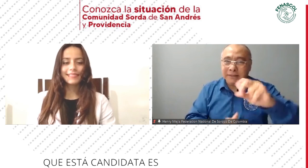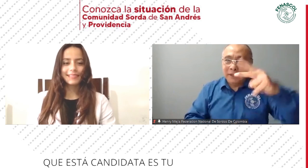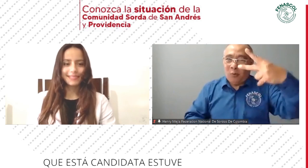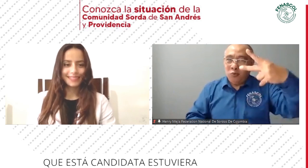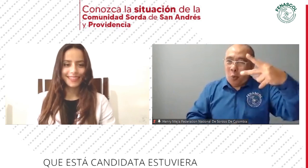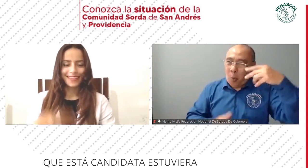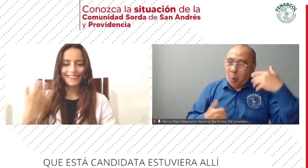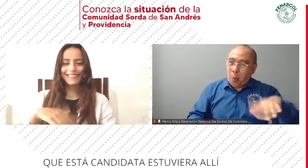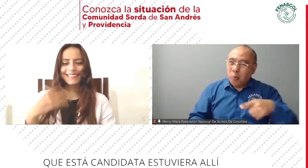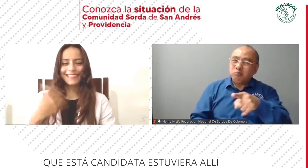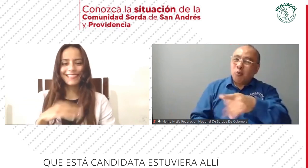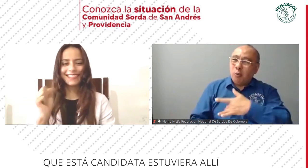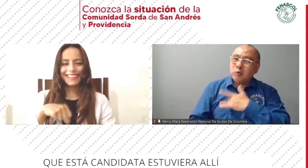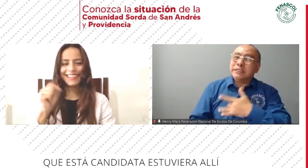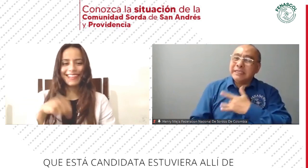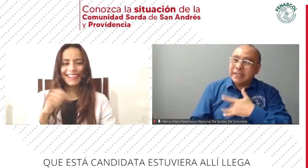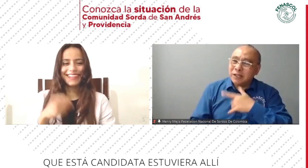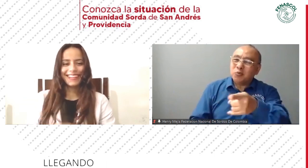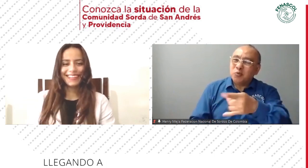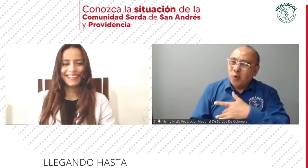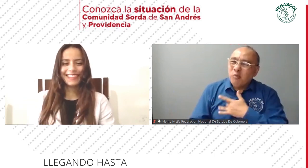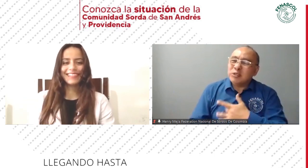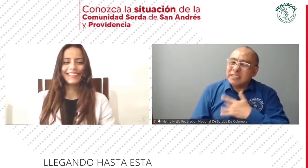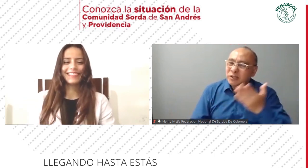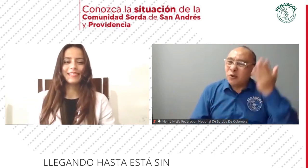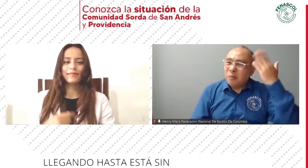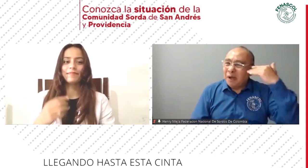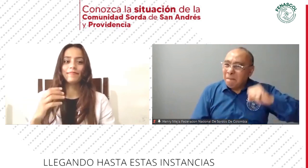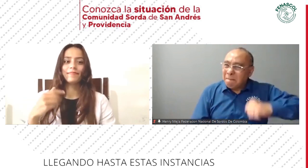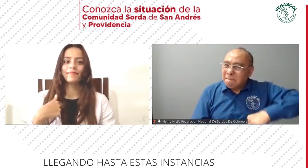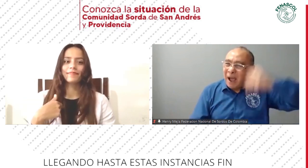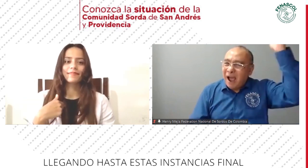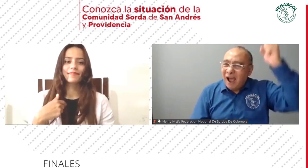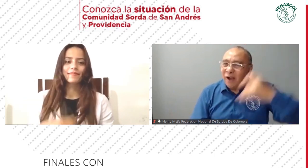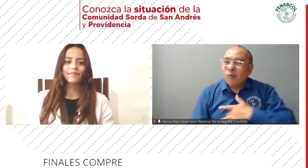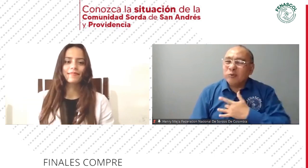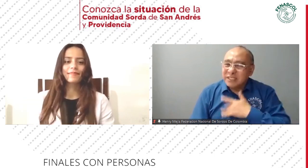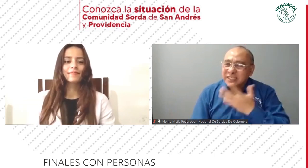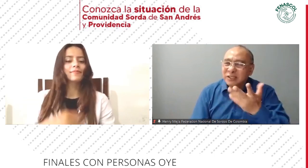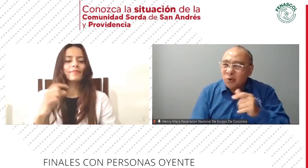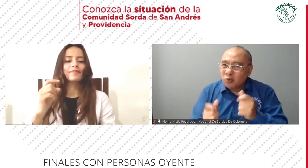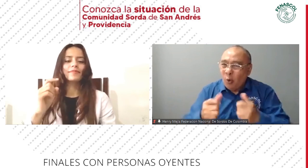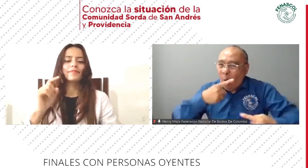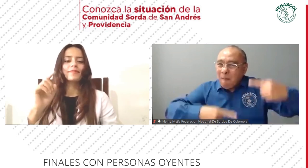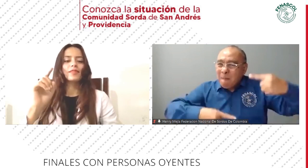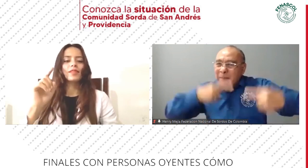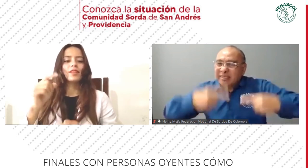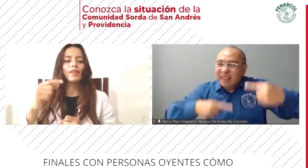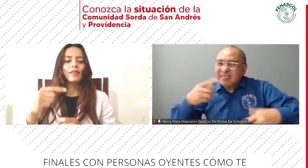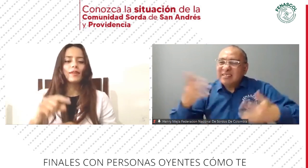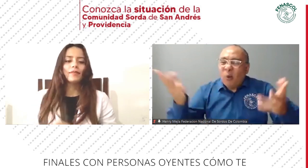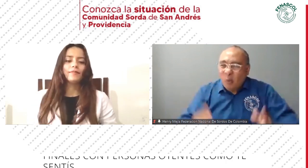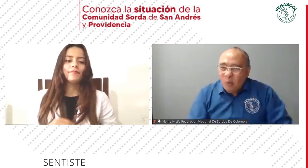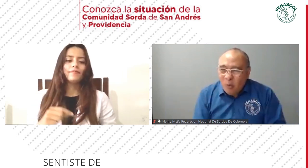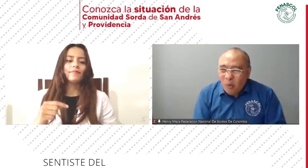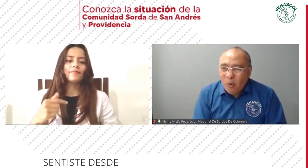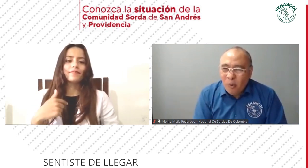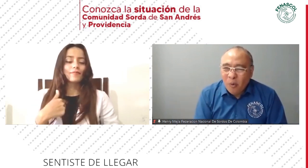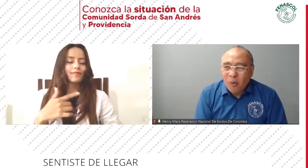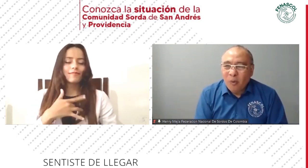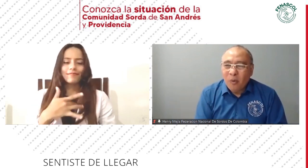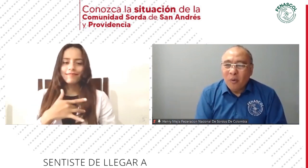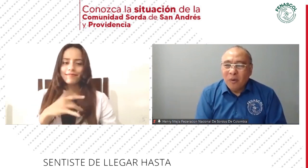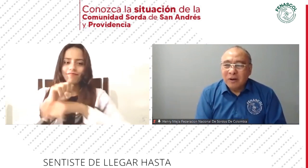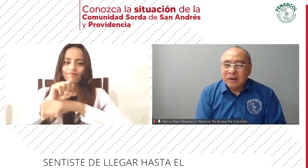estuviera allí llegando hasta estas instancias finales con personas oyentes cómo te sentiste de llegar